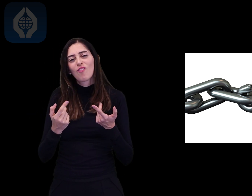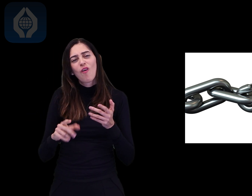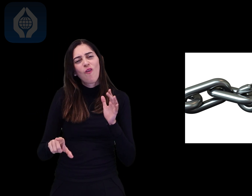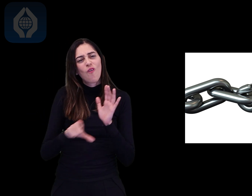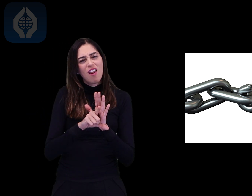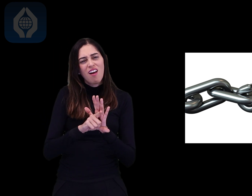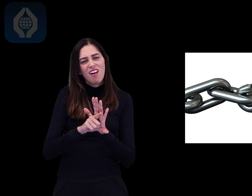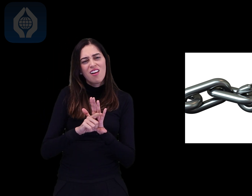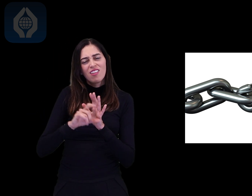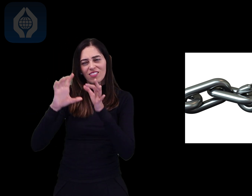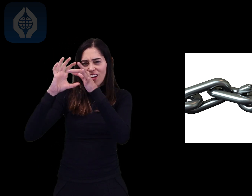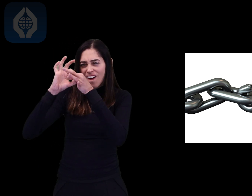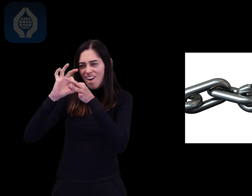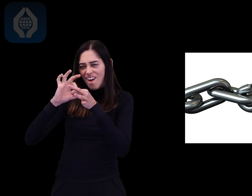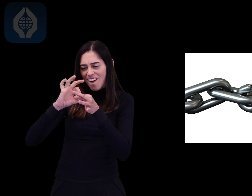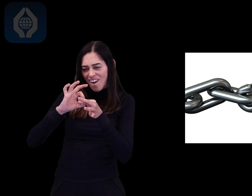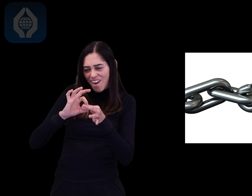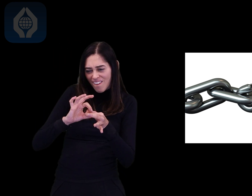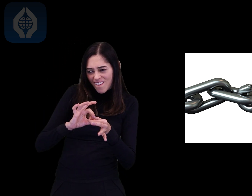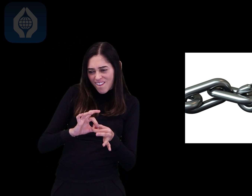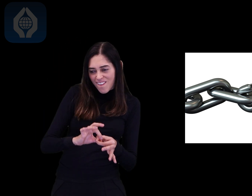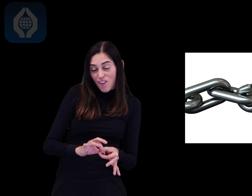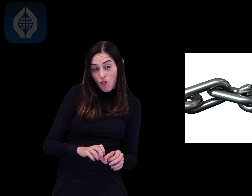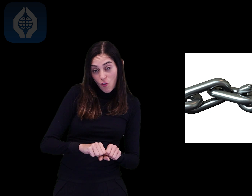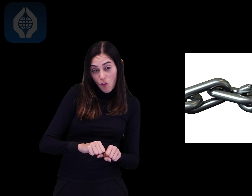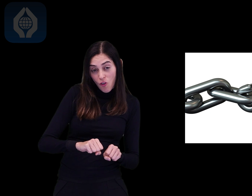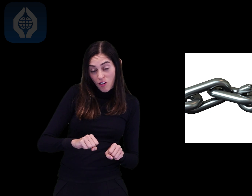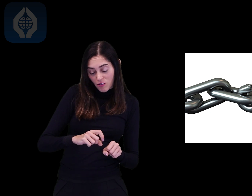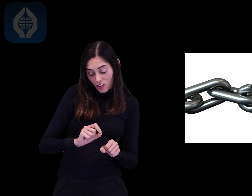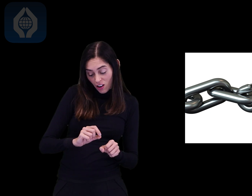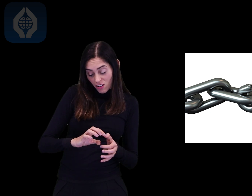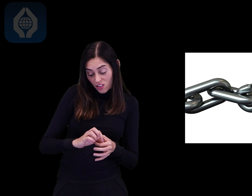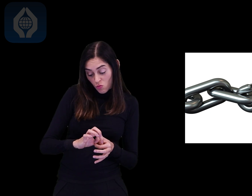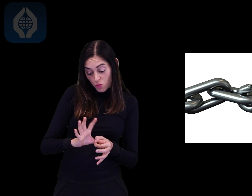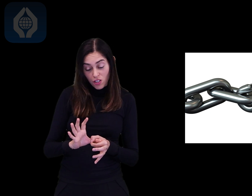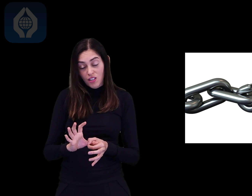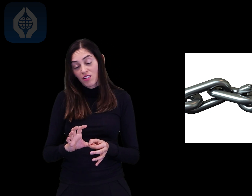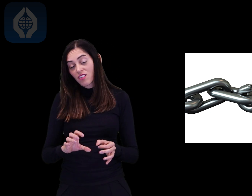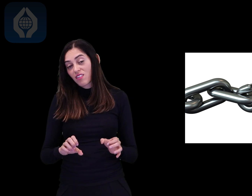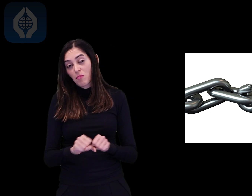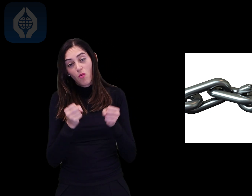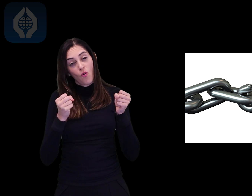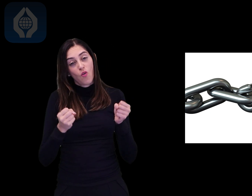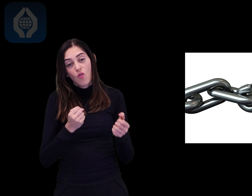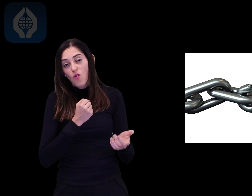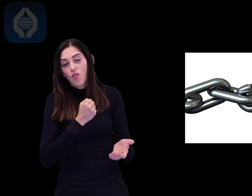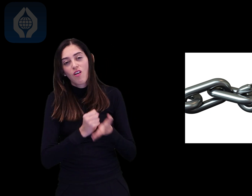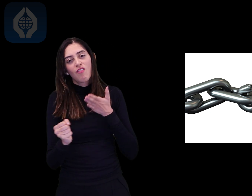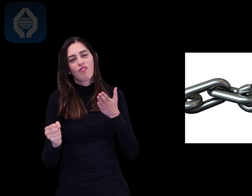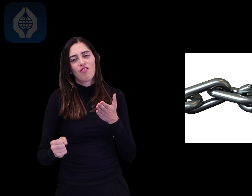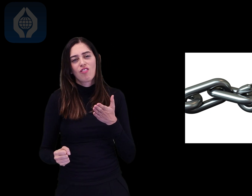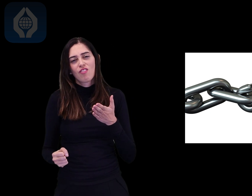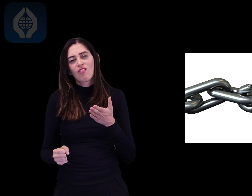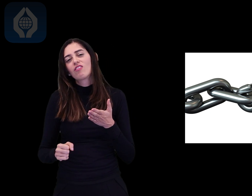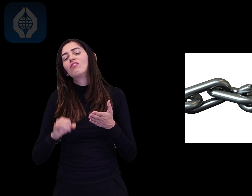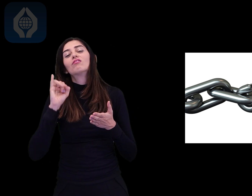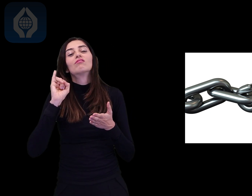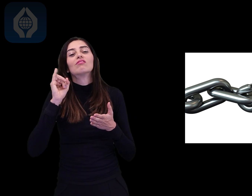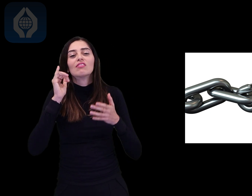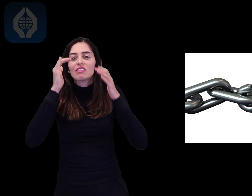É assim também a lei de Deus. Se quebrarmos apenas um mandamento, é como se tivéssemos quebrado todos eles. Deus disse